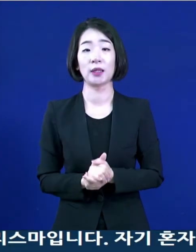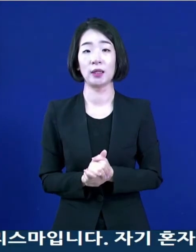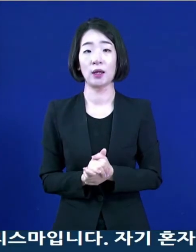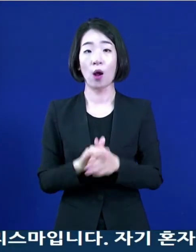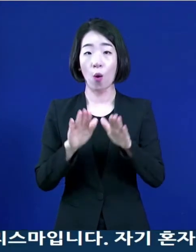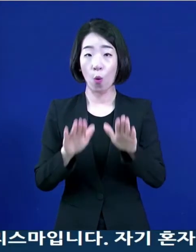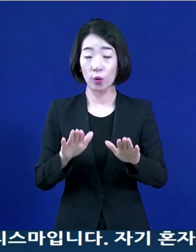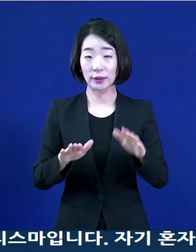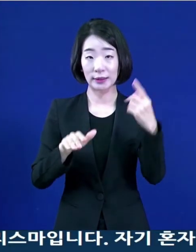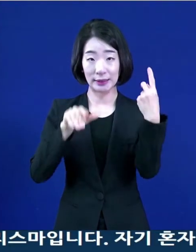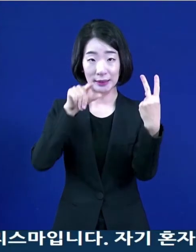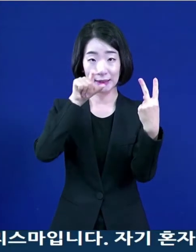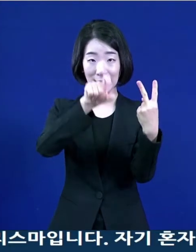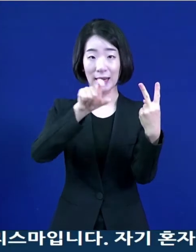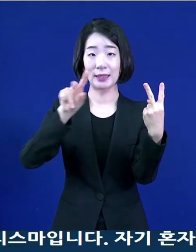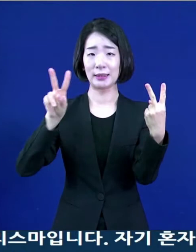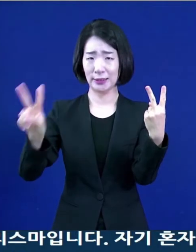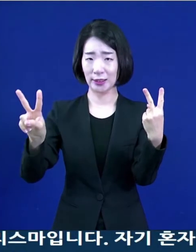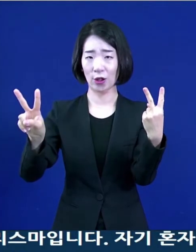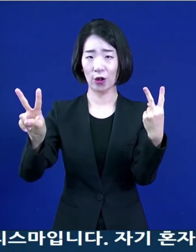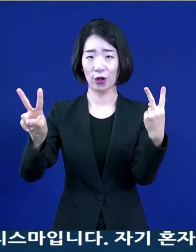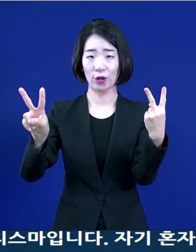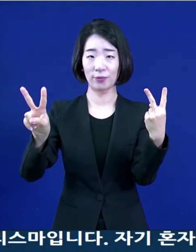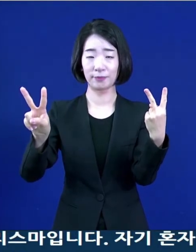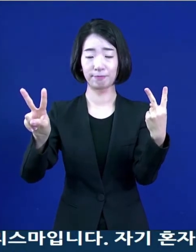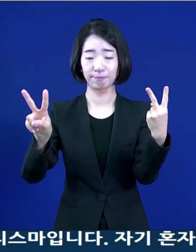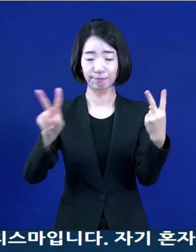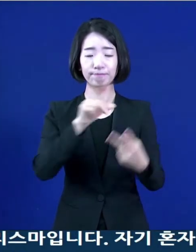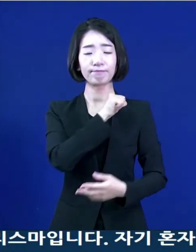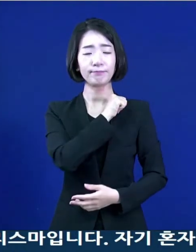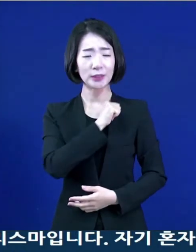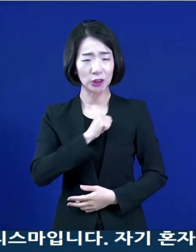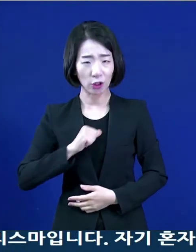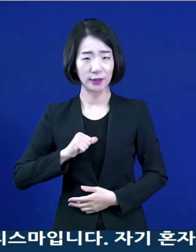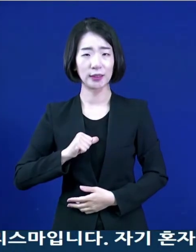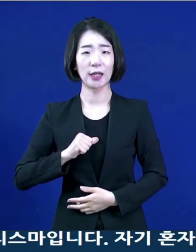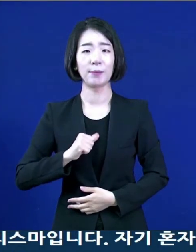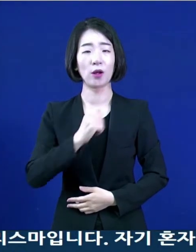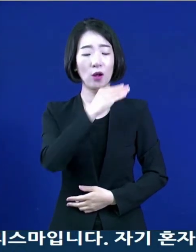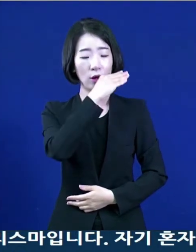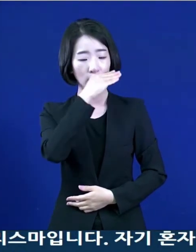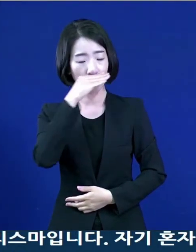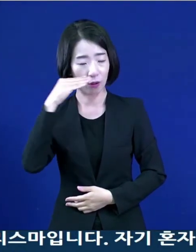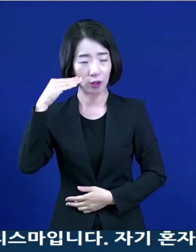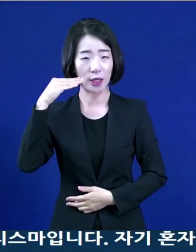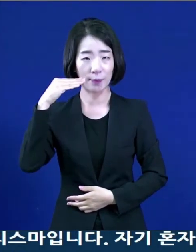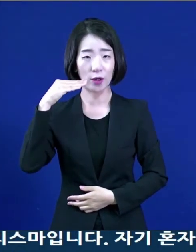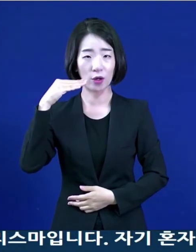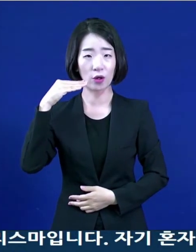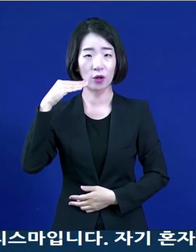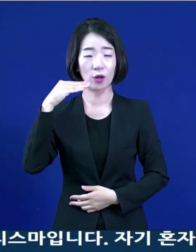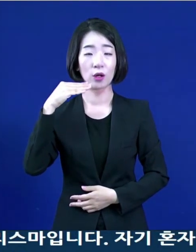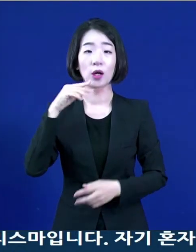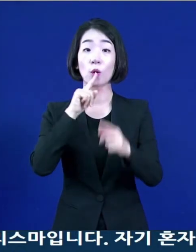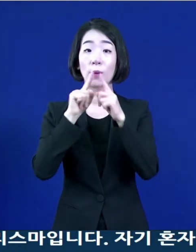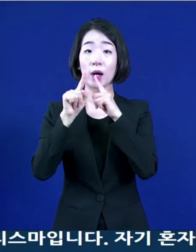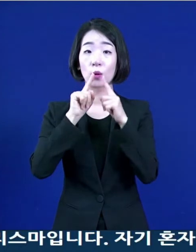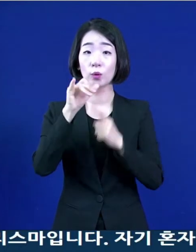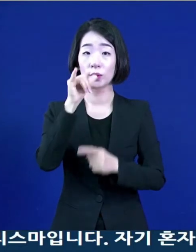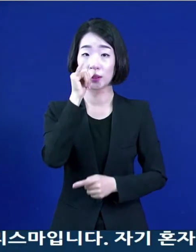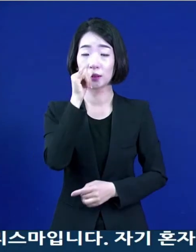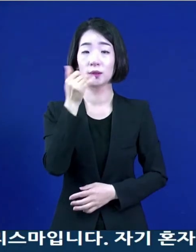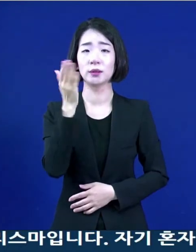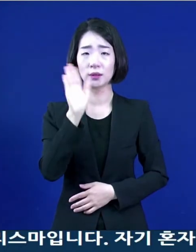2절, 남성 어른들을 얘기할 때 절제하며 그 다음 경건하며, 이런 이 경건이라는 것이 외적으로